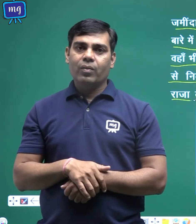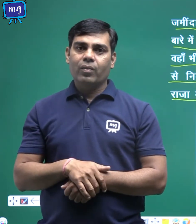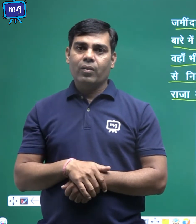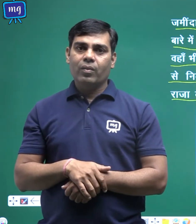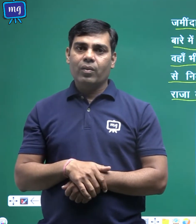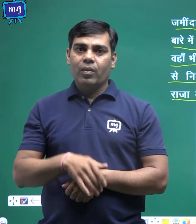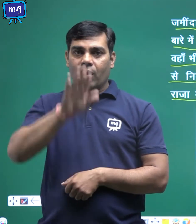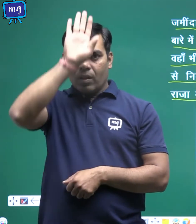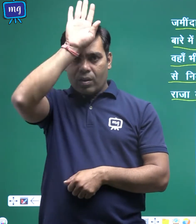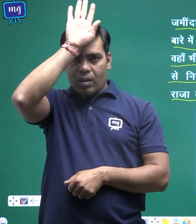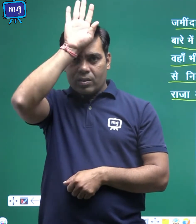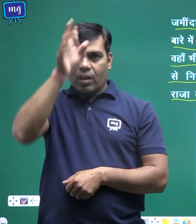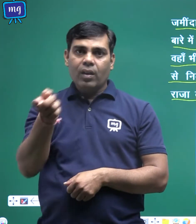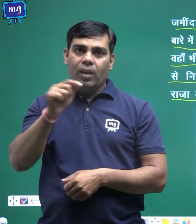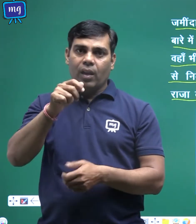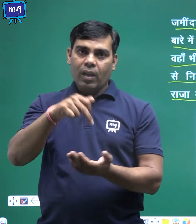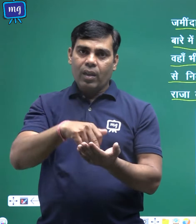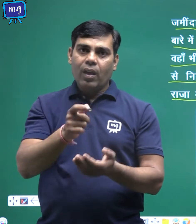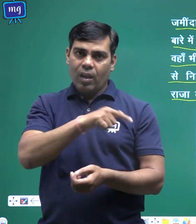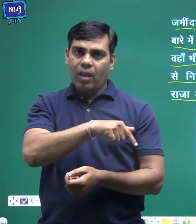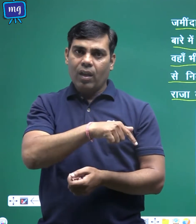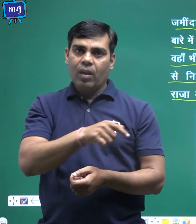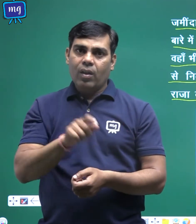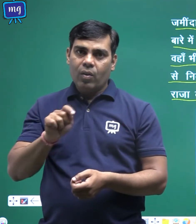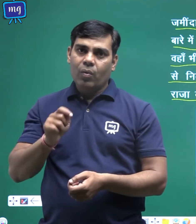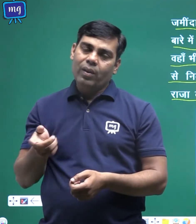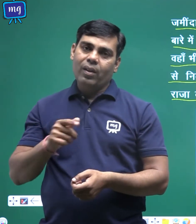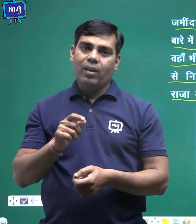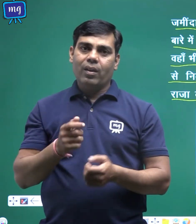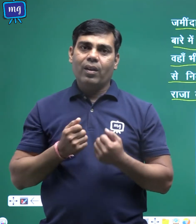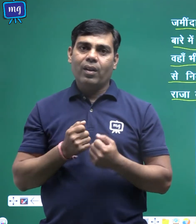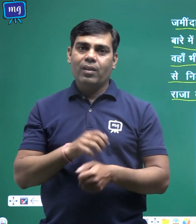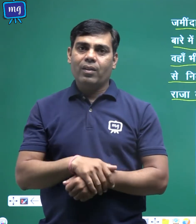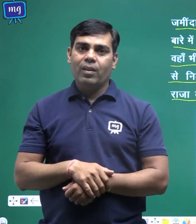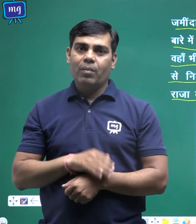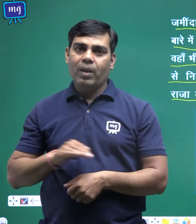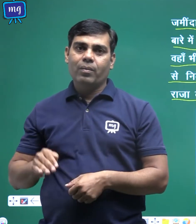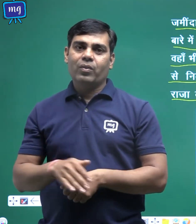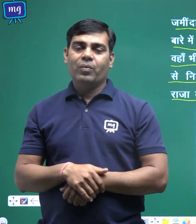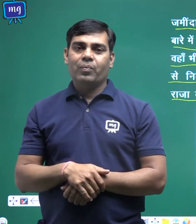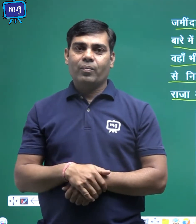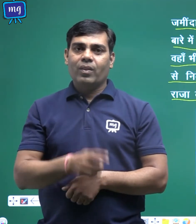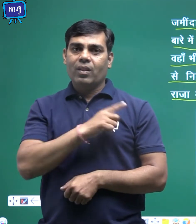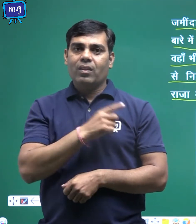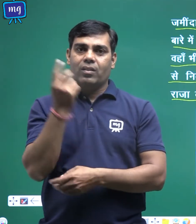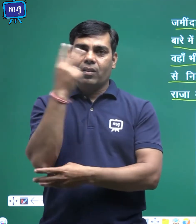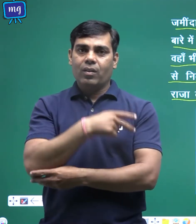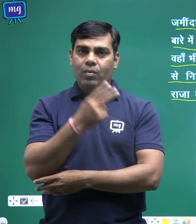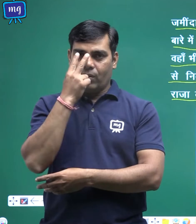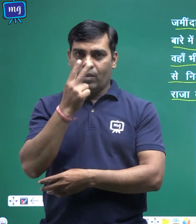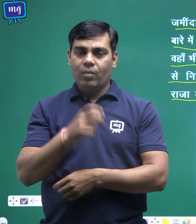राजा के यहाँ नौकरी कर ली। प्यारे बच्चों, इस चित्र को